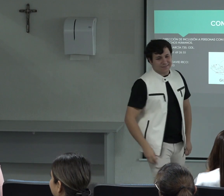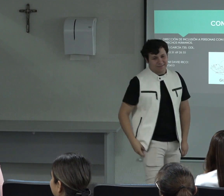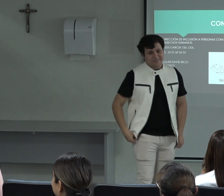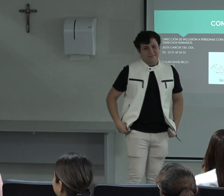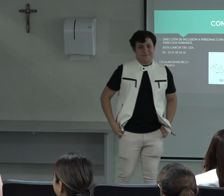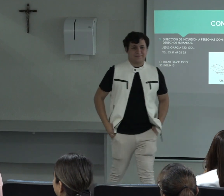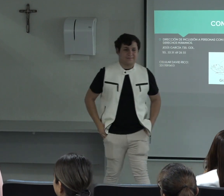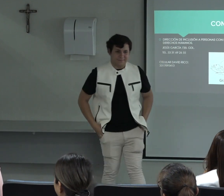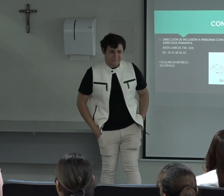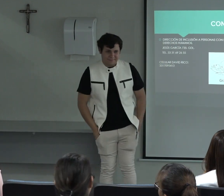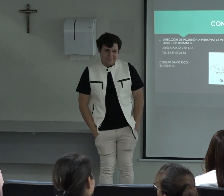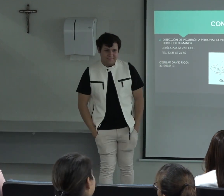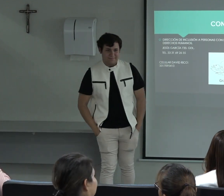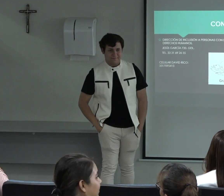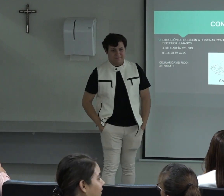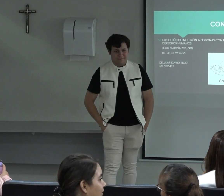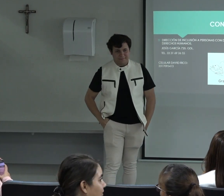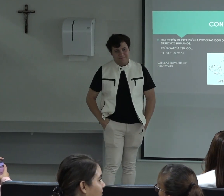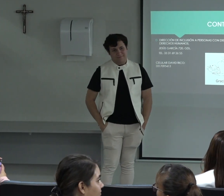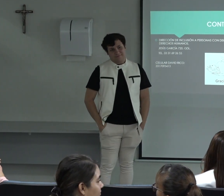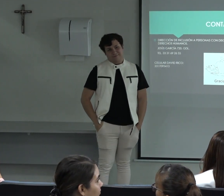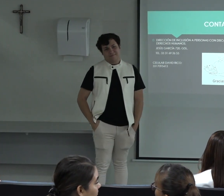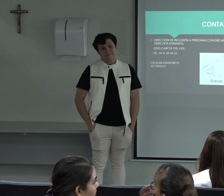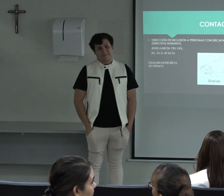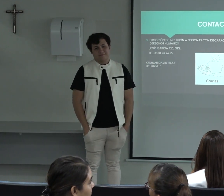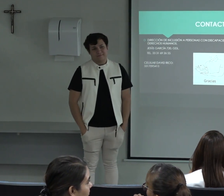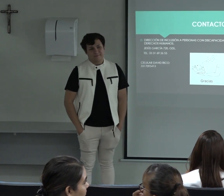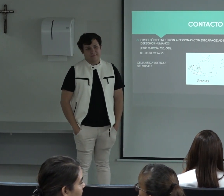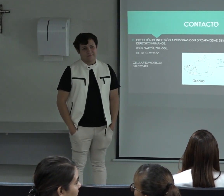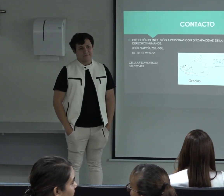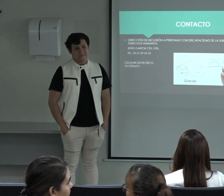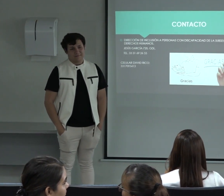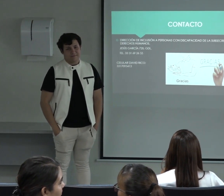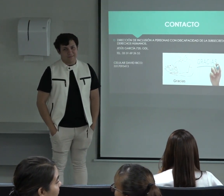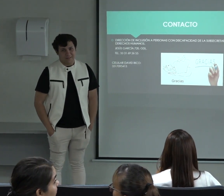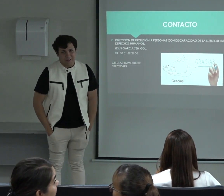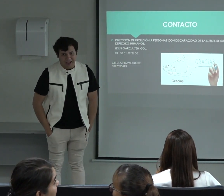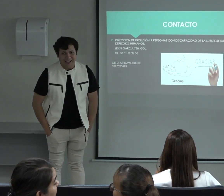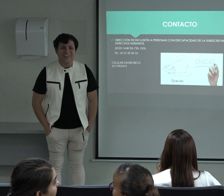Yo quisiera saber por qué decidiste seguir este camino de intérprete.